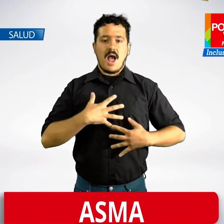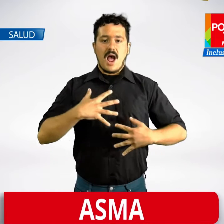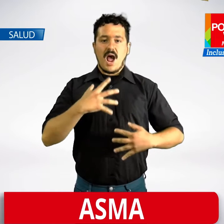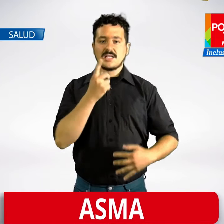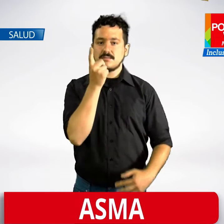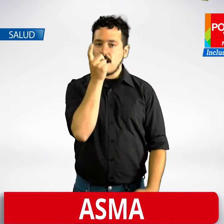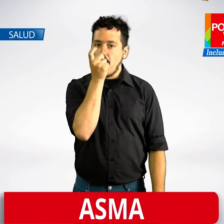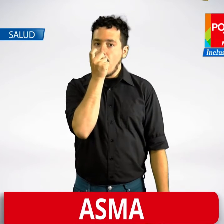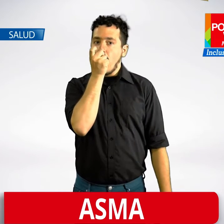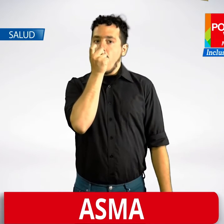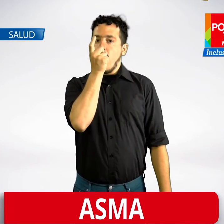asma,